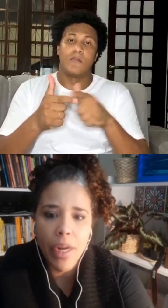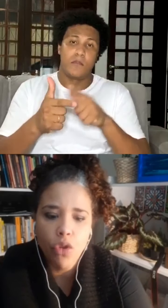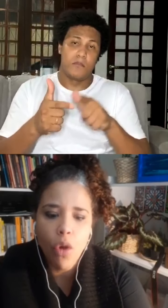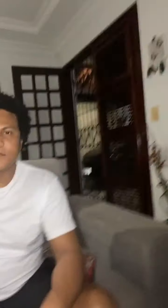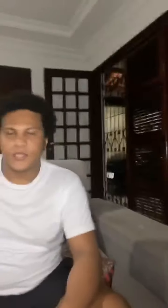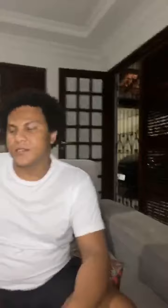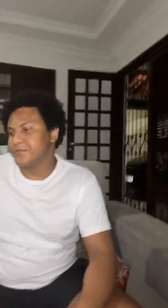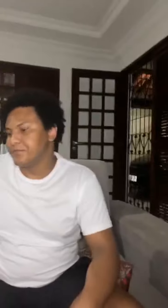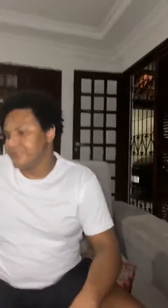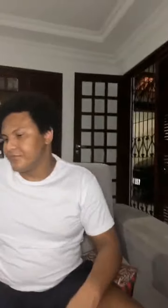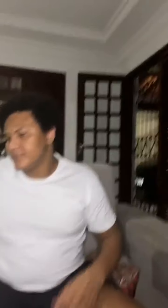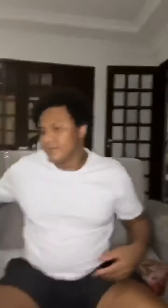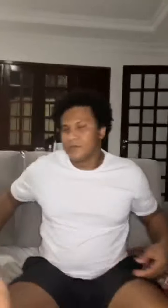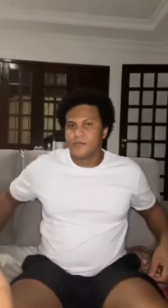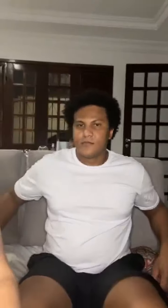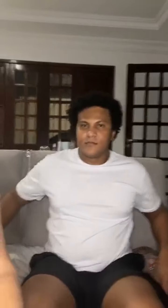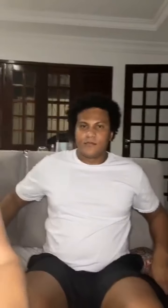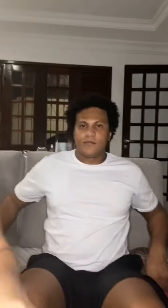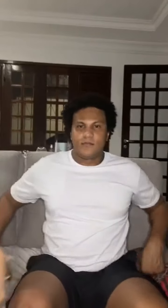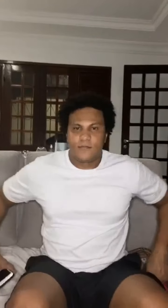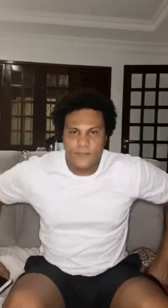coletor.